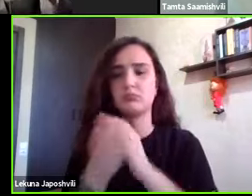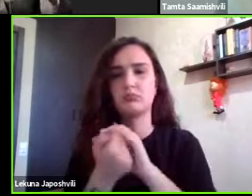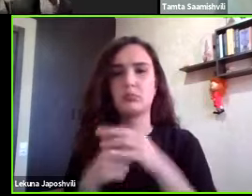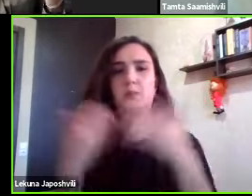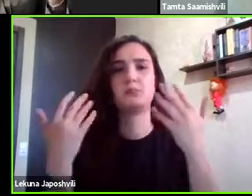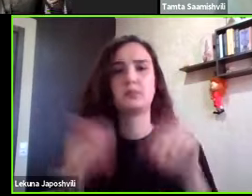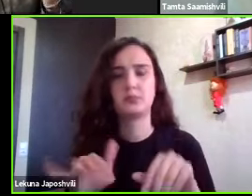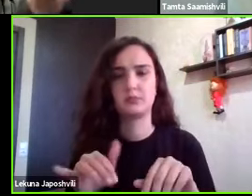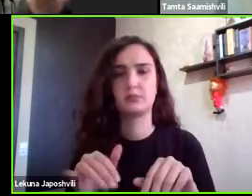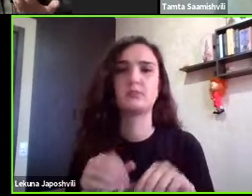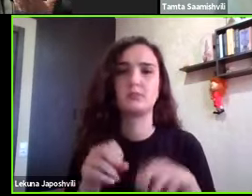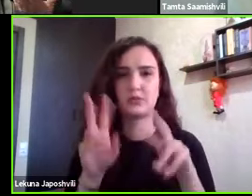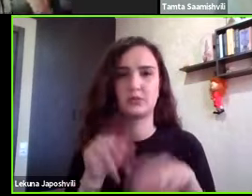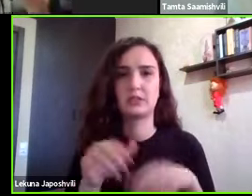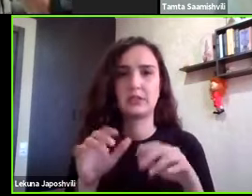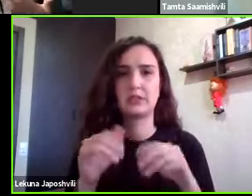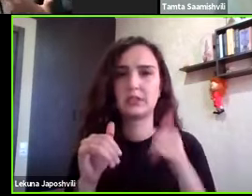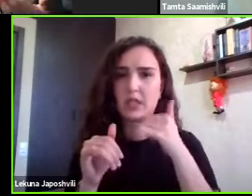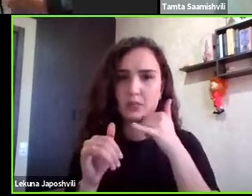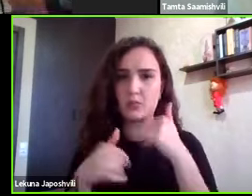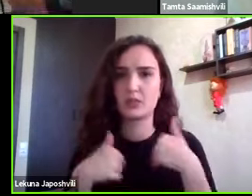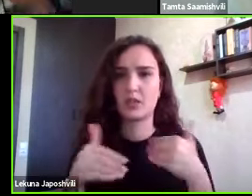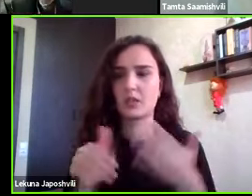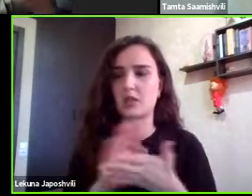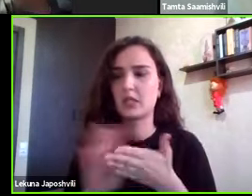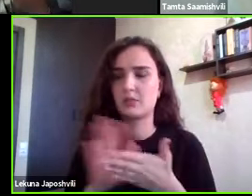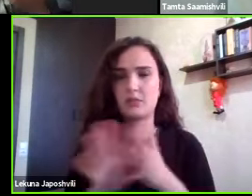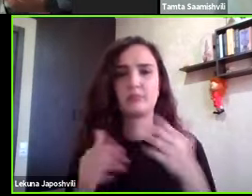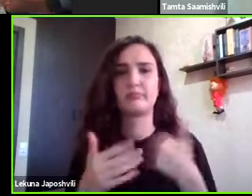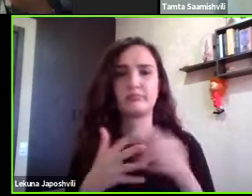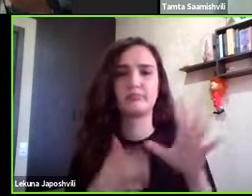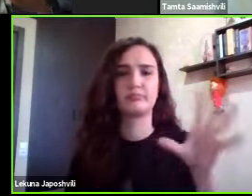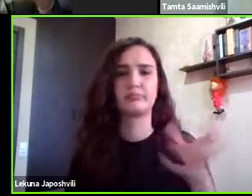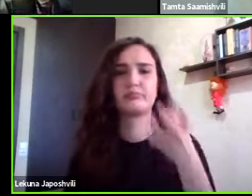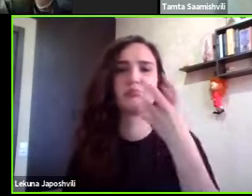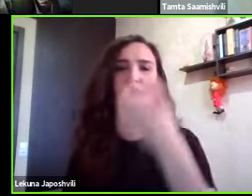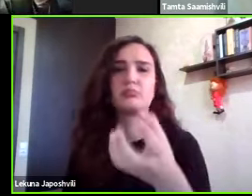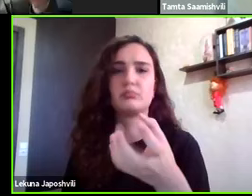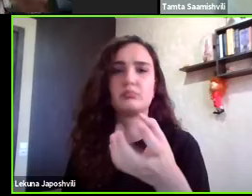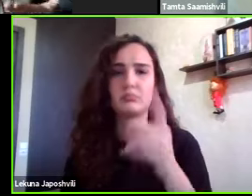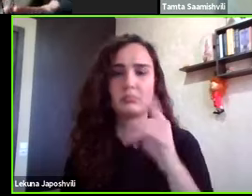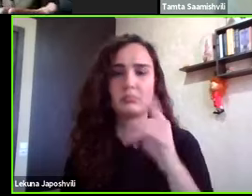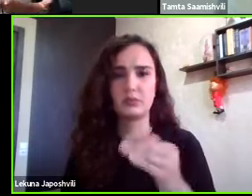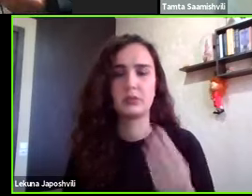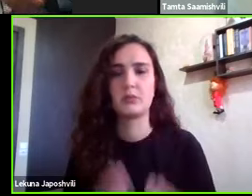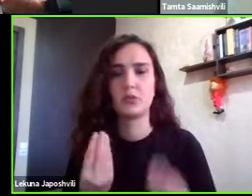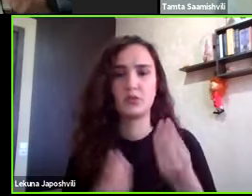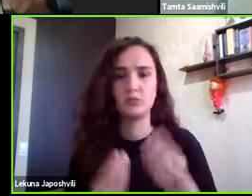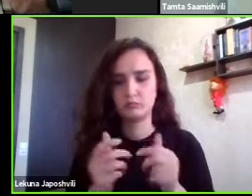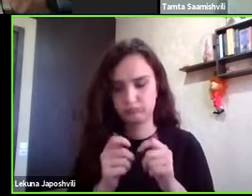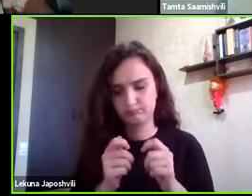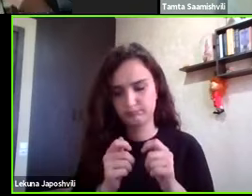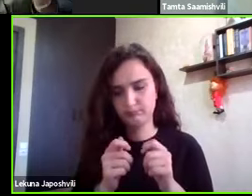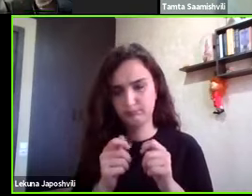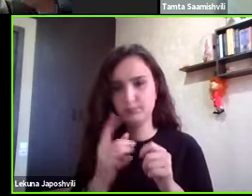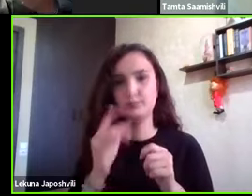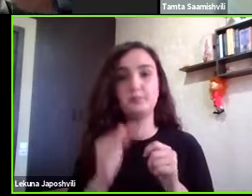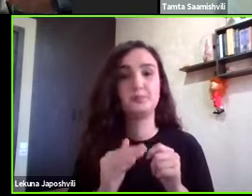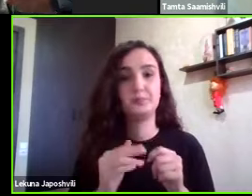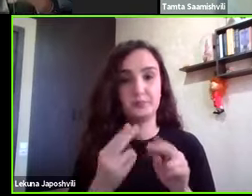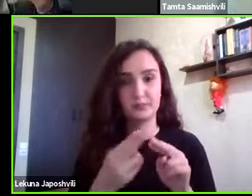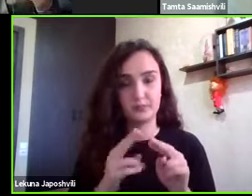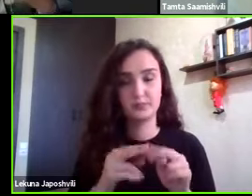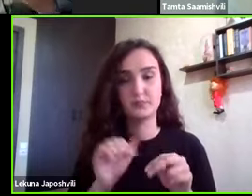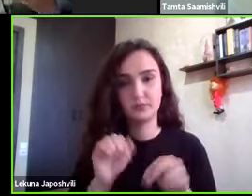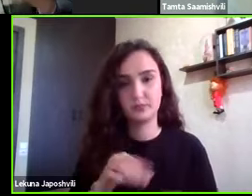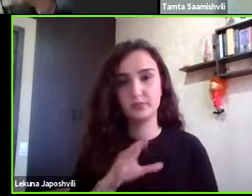შემდეგ მექანიკურად ეს ტელეფონი არ მაქვს გაწმენდილი, მივაწოდე ბავშვს, რომელიც თამაშობს ამ ჩვენი ტელეფონით და